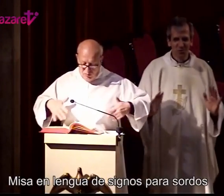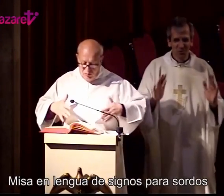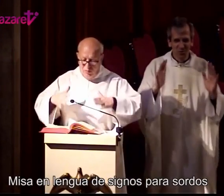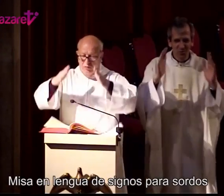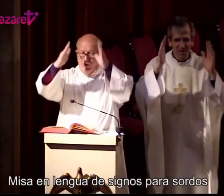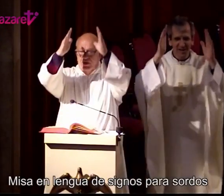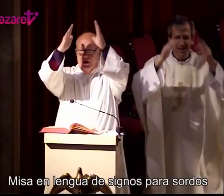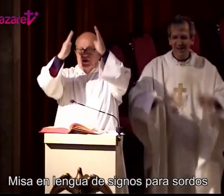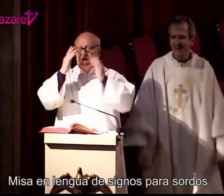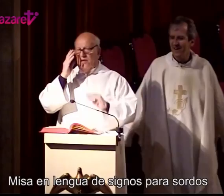Aleluya.